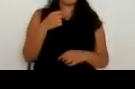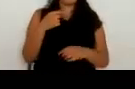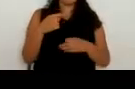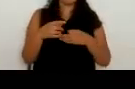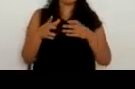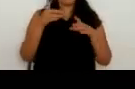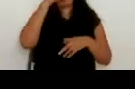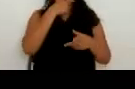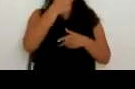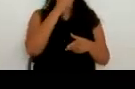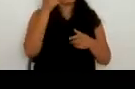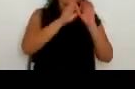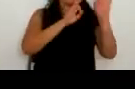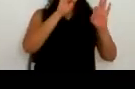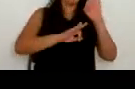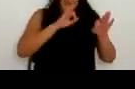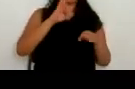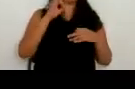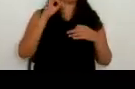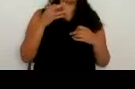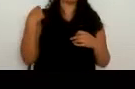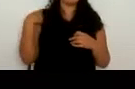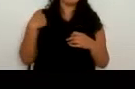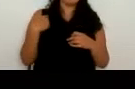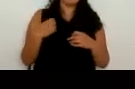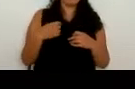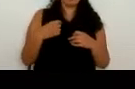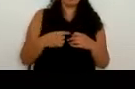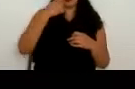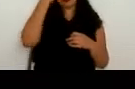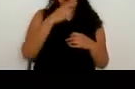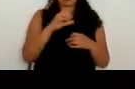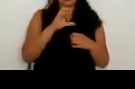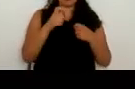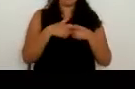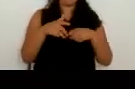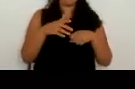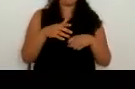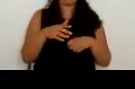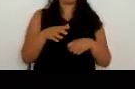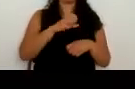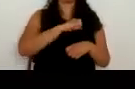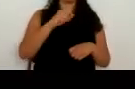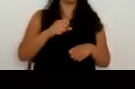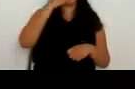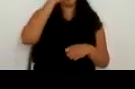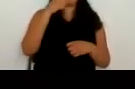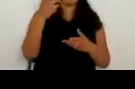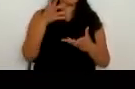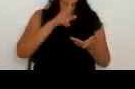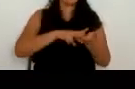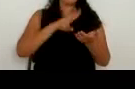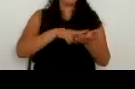y cuyos medicamentos también pueden ser aunque las manos los medicamentos también son de alto costo y entonces